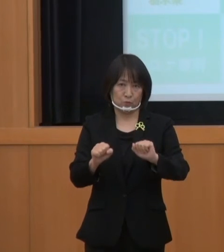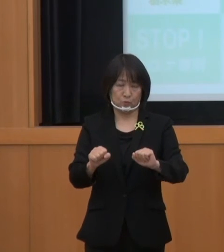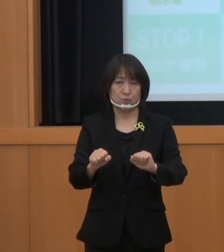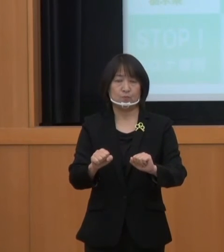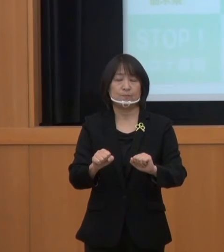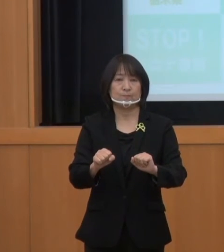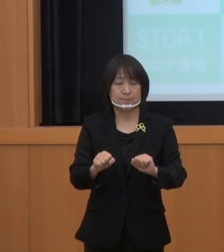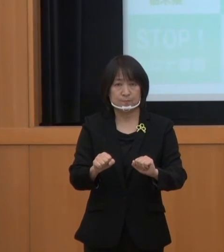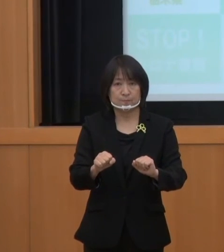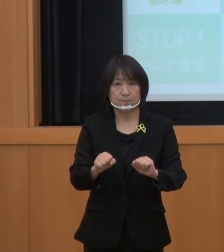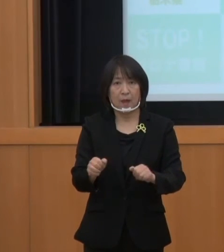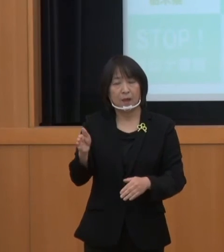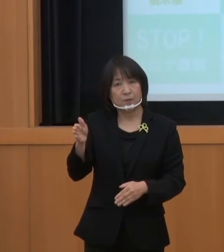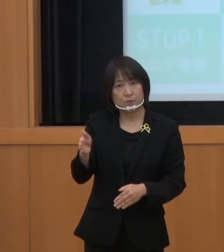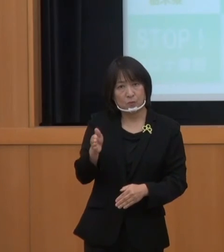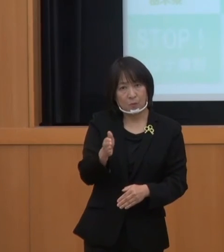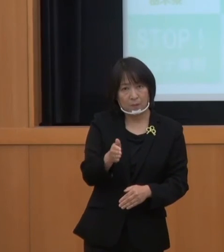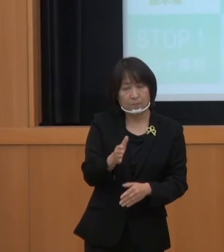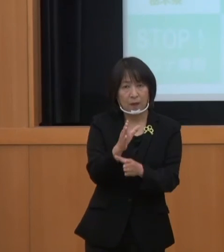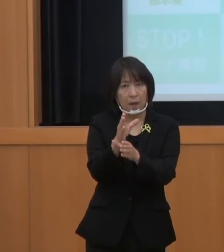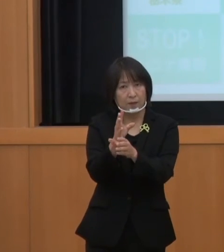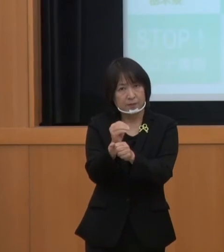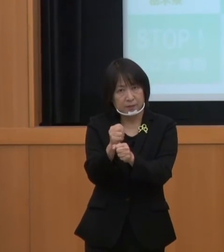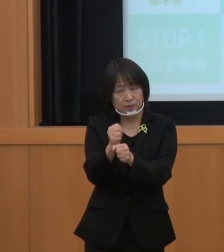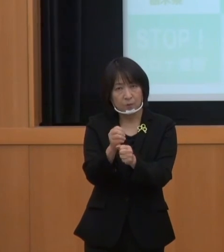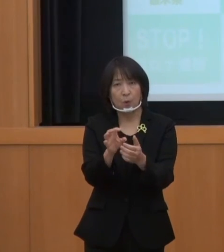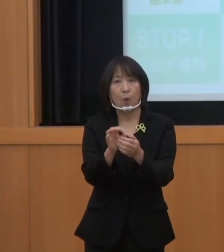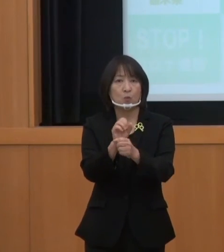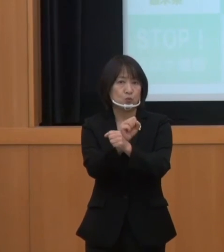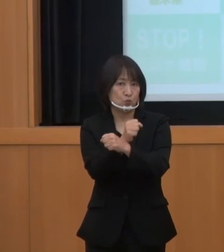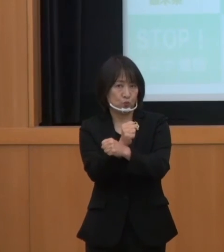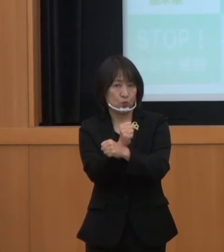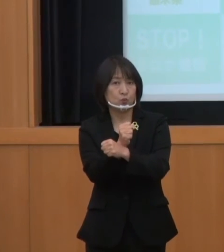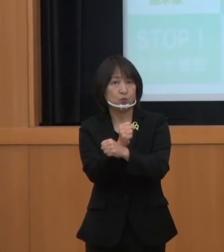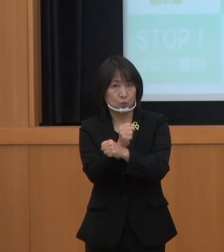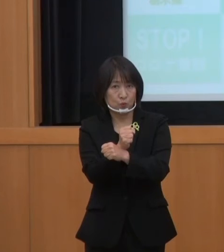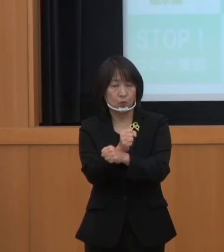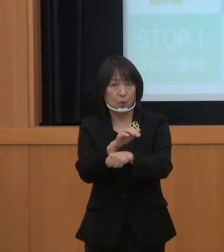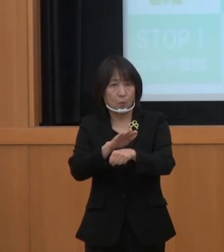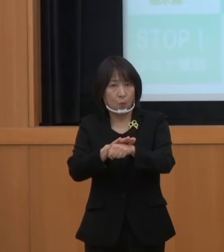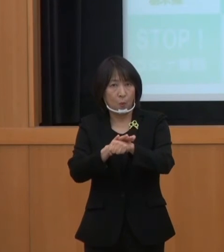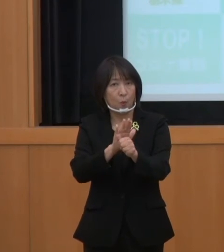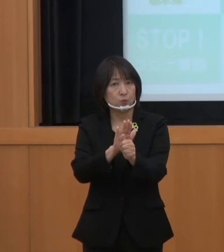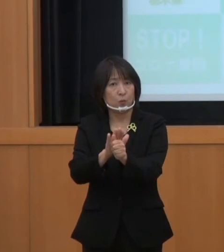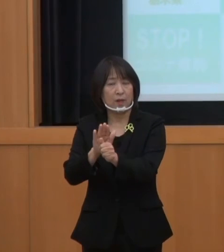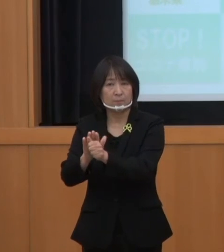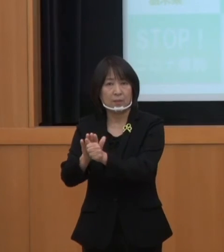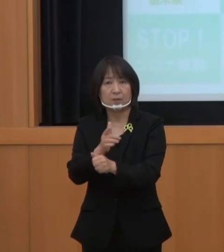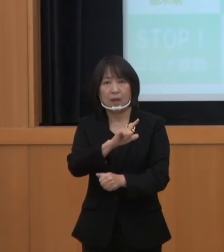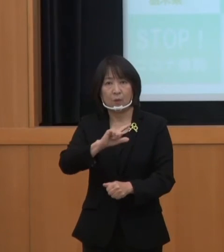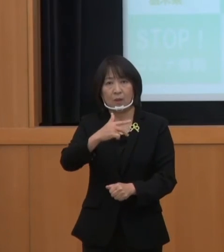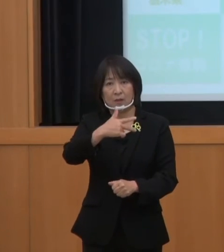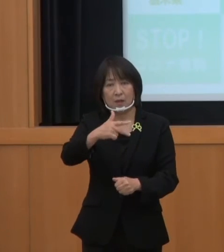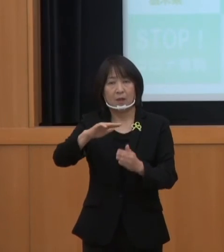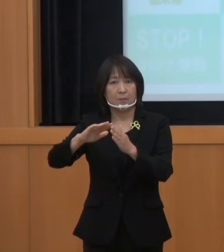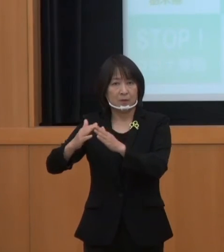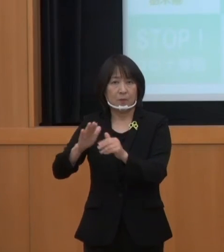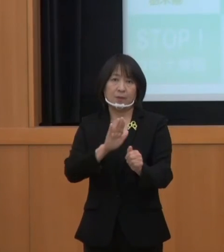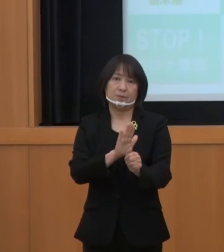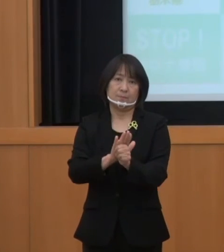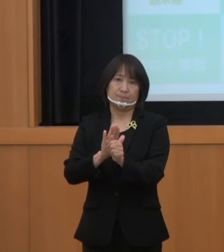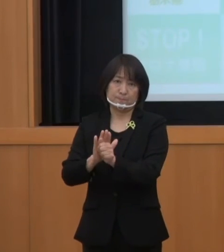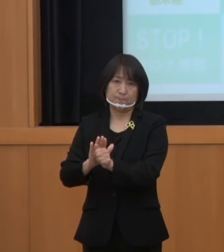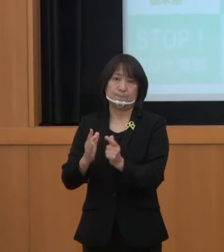った順番や時期を工夫する対応策を助言するなど、市町を適切に支援